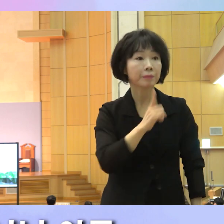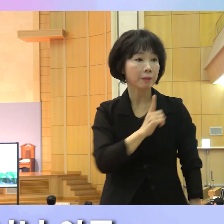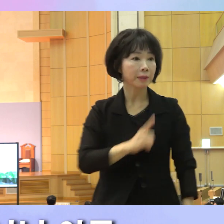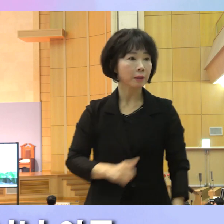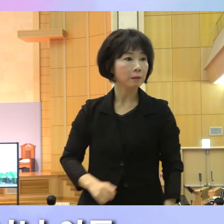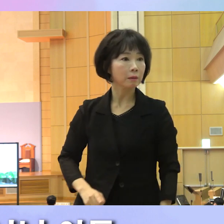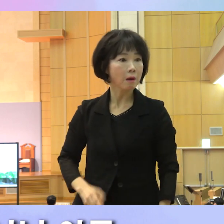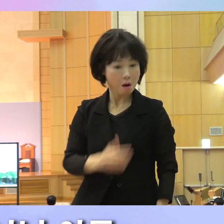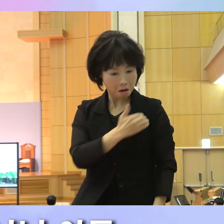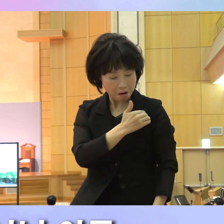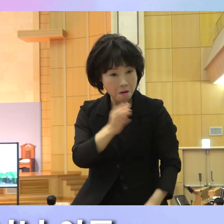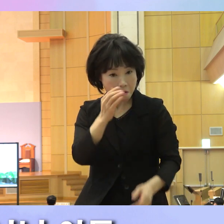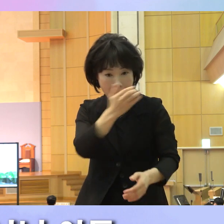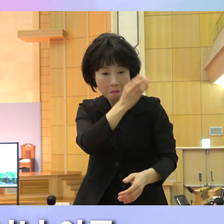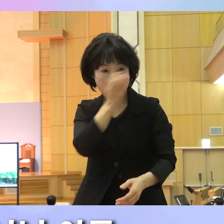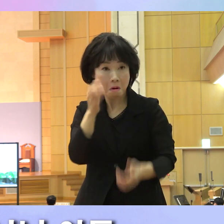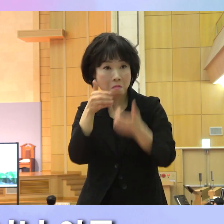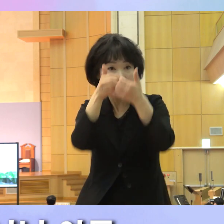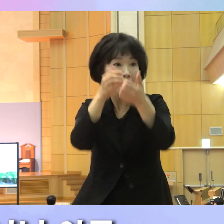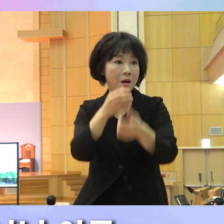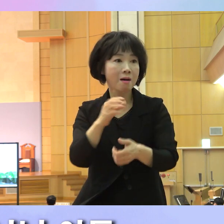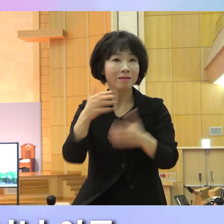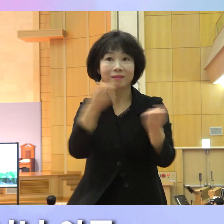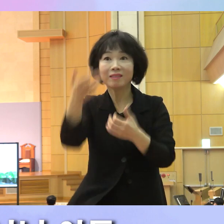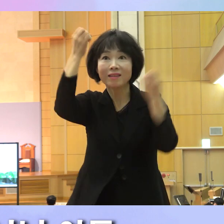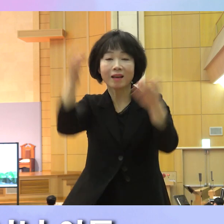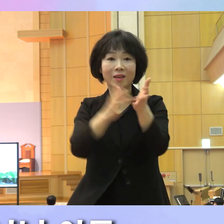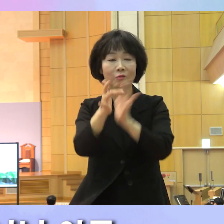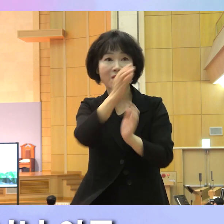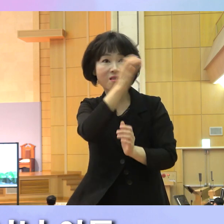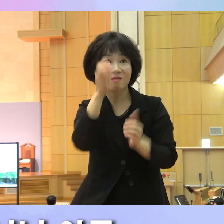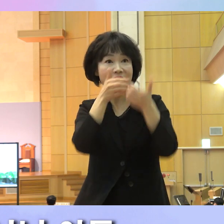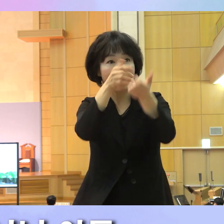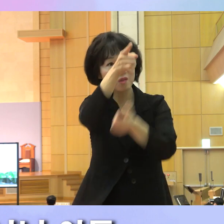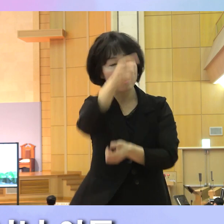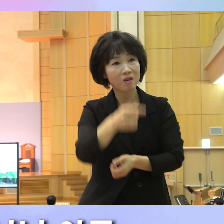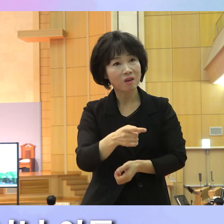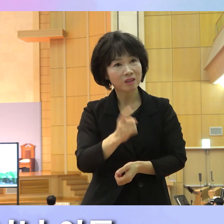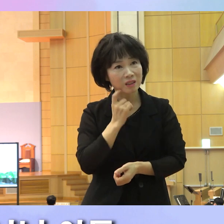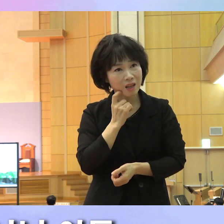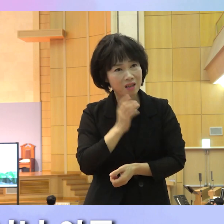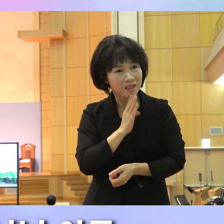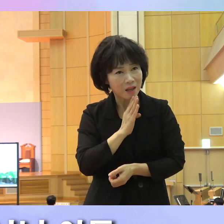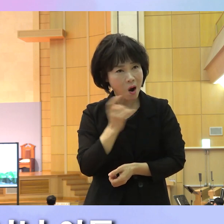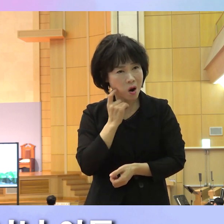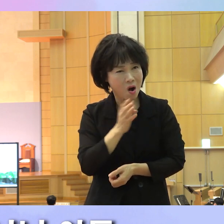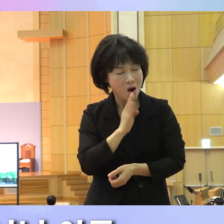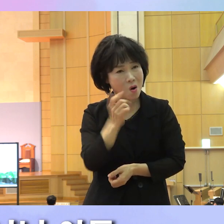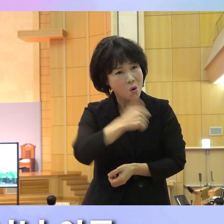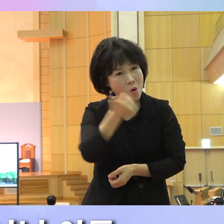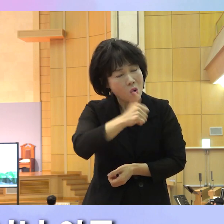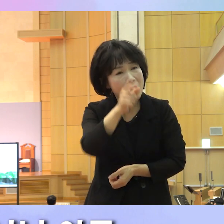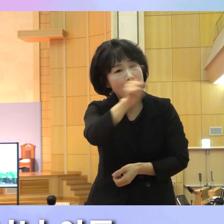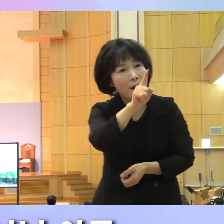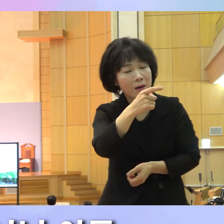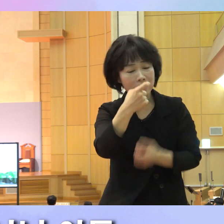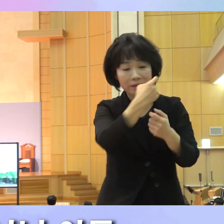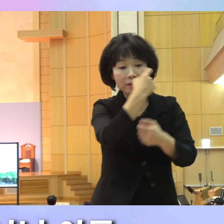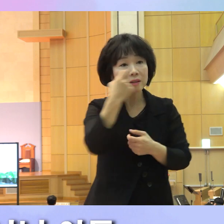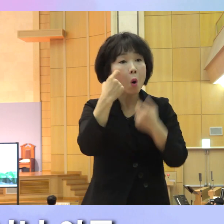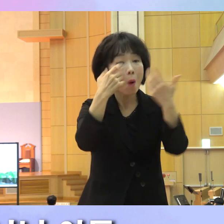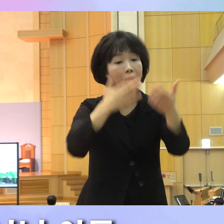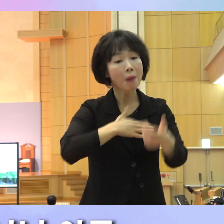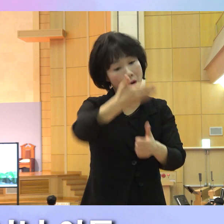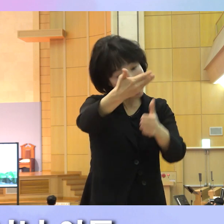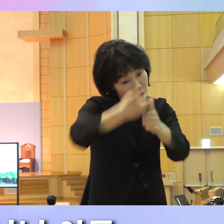하나님의 아들 그리스도인지 아니면 네가 지금 거짓말하고 있는 건지 정말 그리스도인지 우리에게